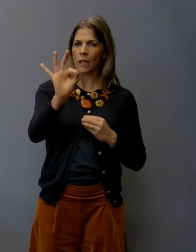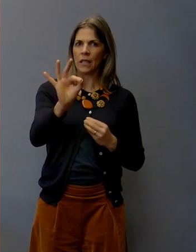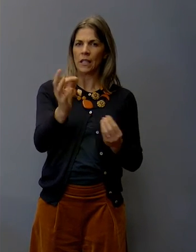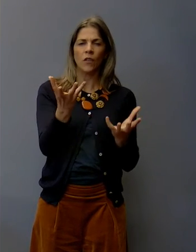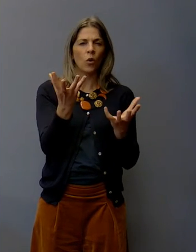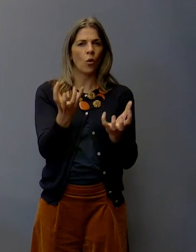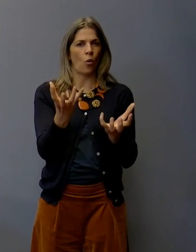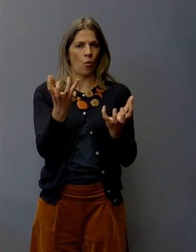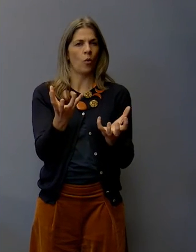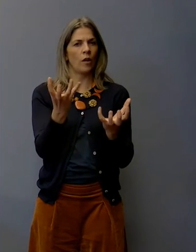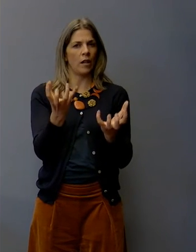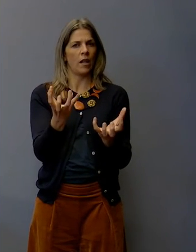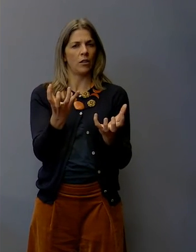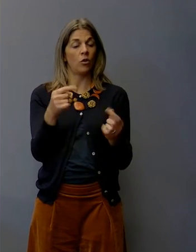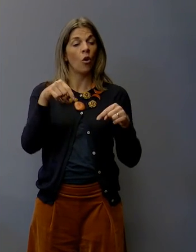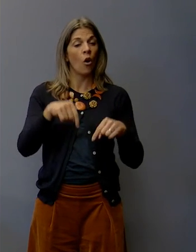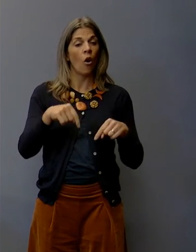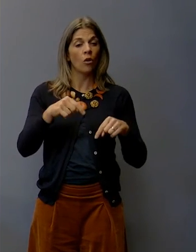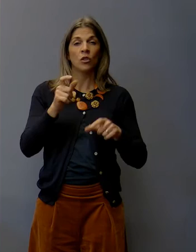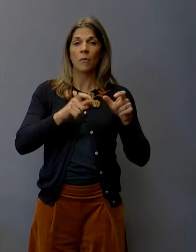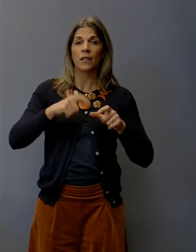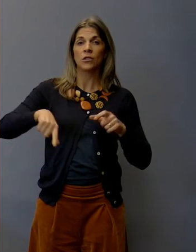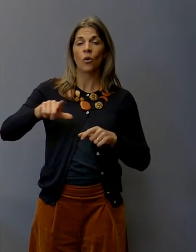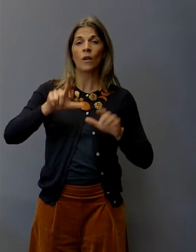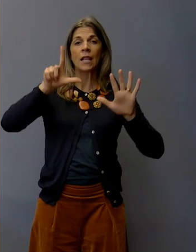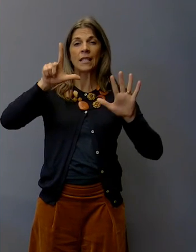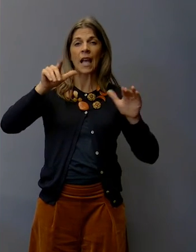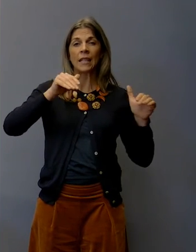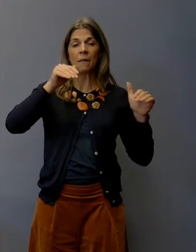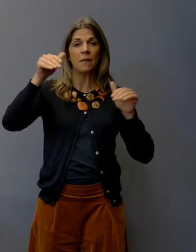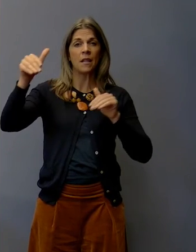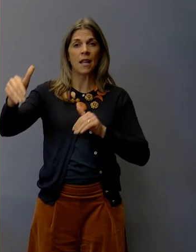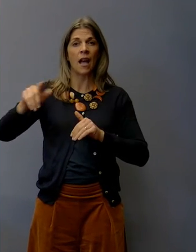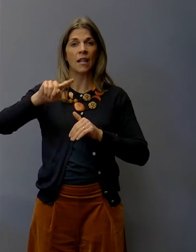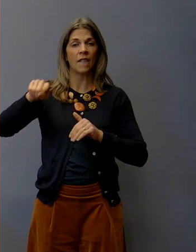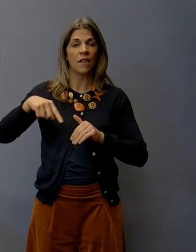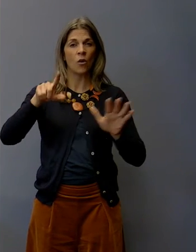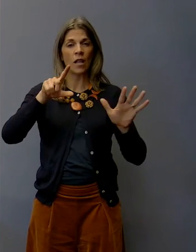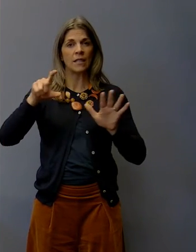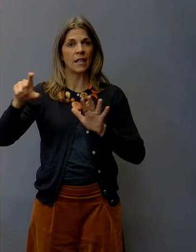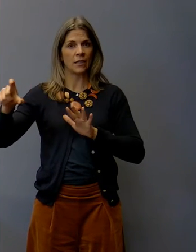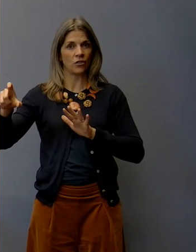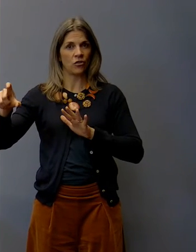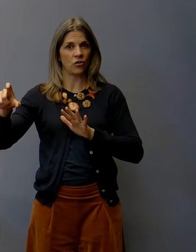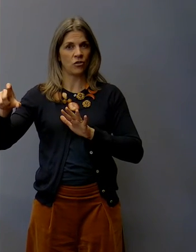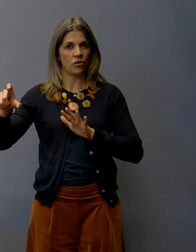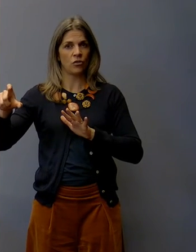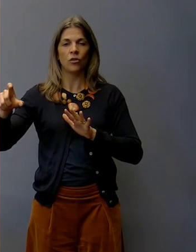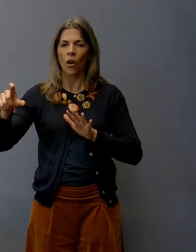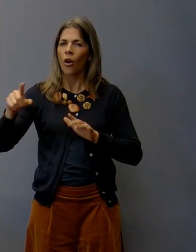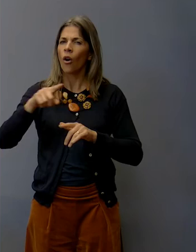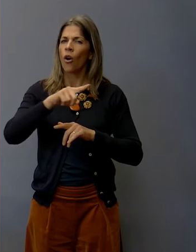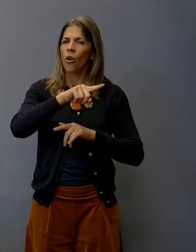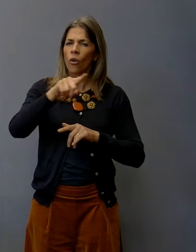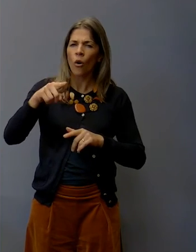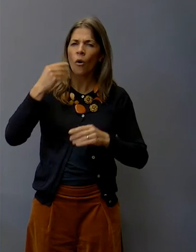oggi siamo 7 miliardi e 7 pensiamo davvero che ci saranno tutte le risorse per